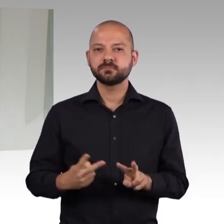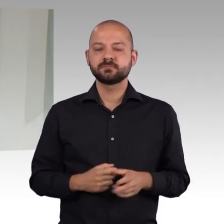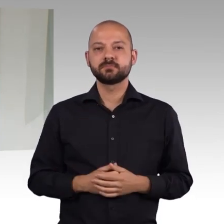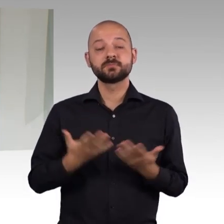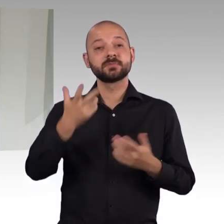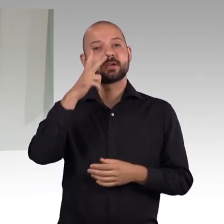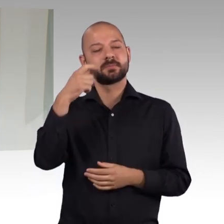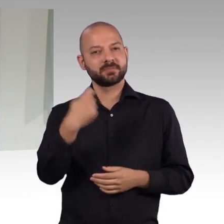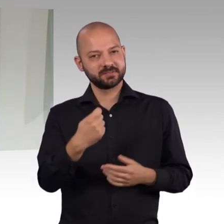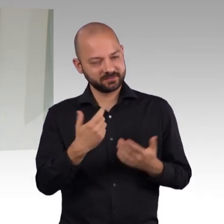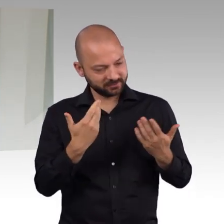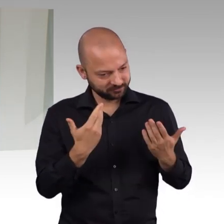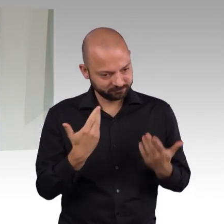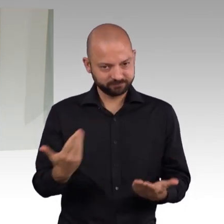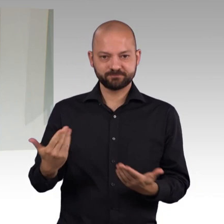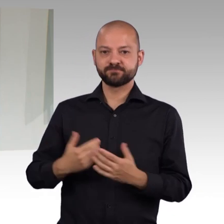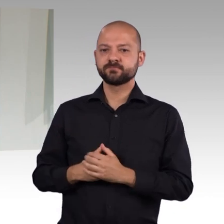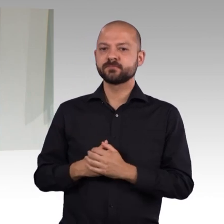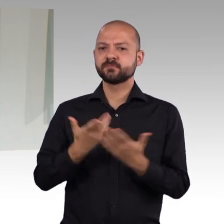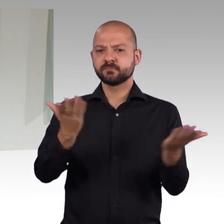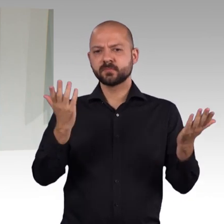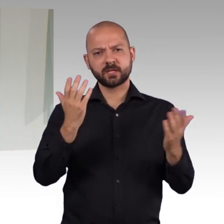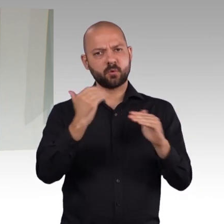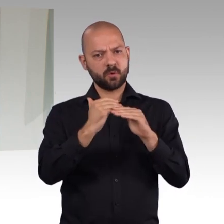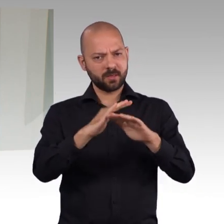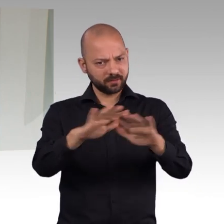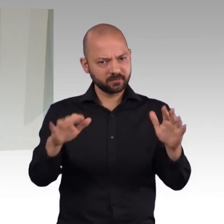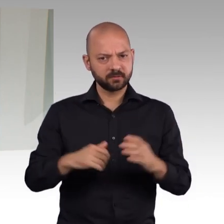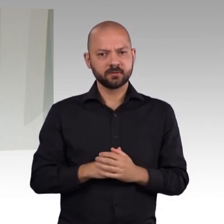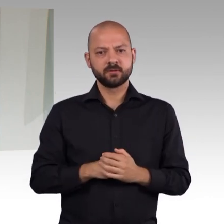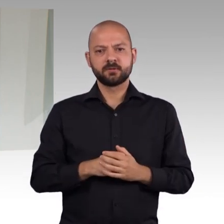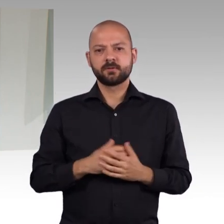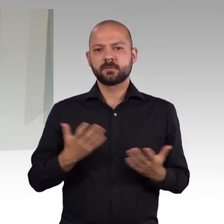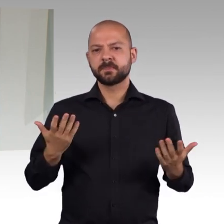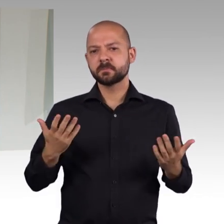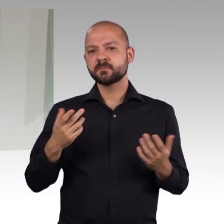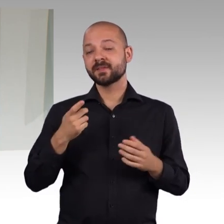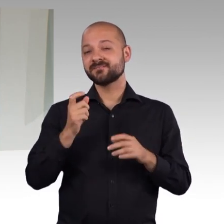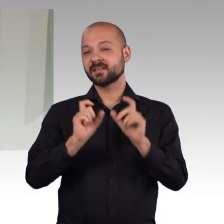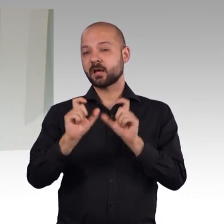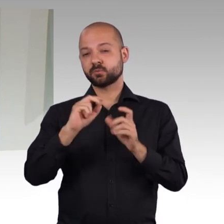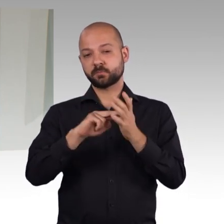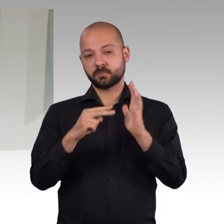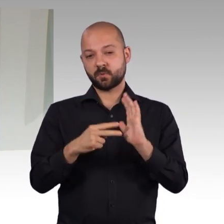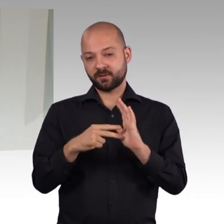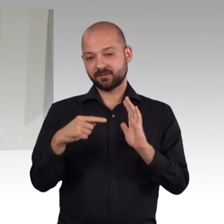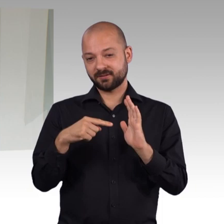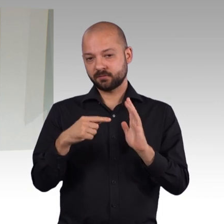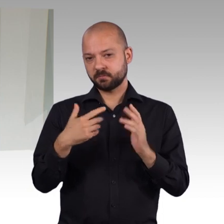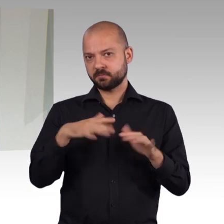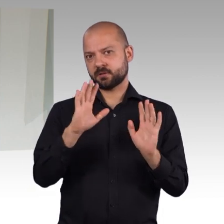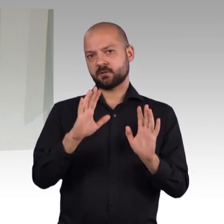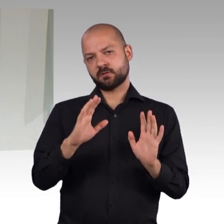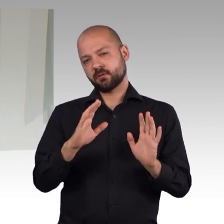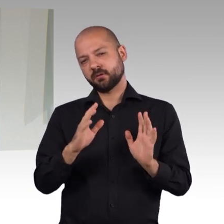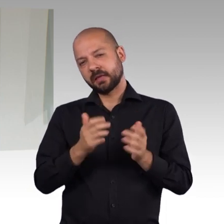wenn alle so wieder in der SPD, wie der Kollege Felgentreu, mehr Geld für die Bundeswehr fordern würde. Und liebe Kolleginnen und Kollegen von der SPD,